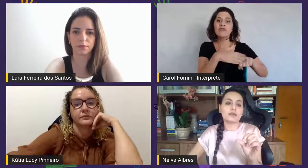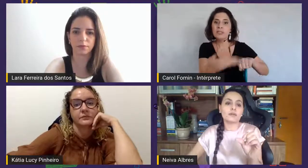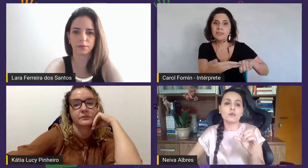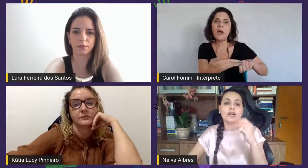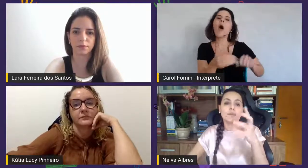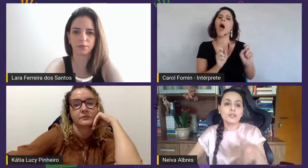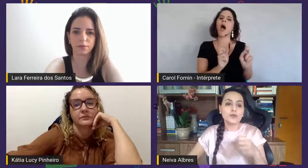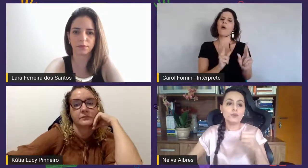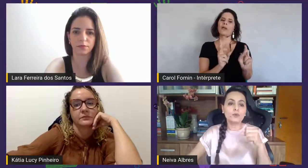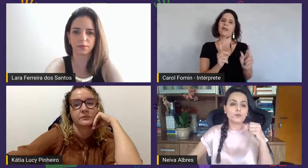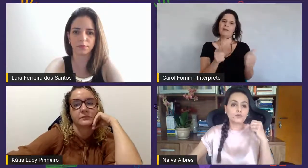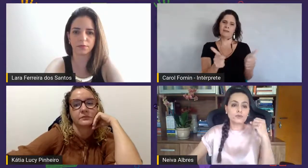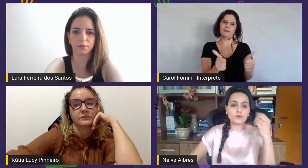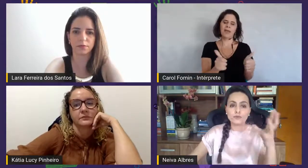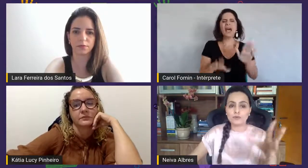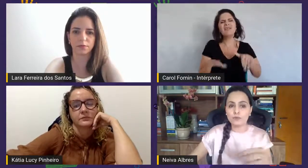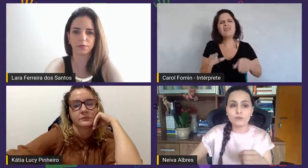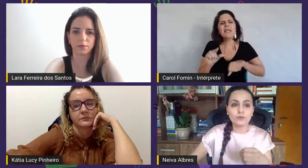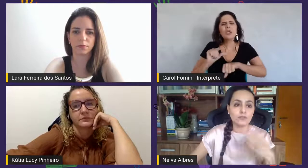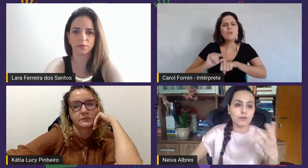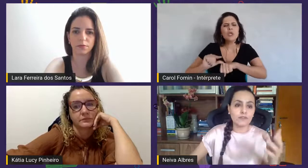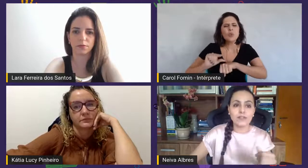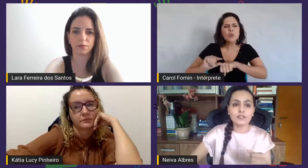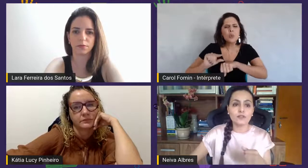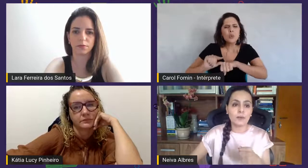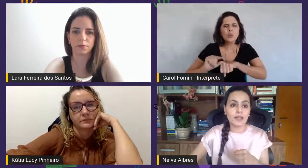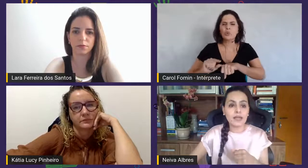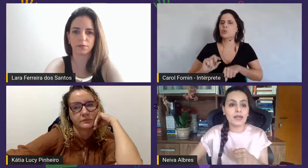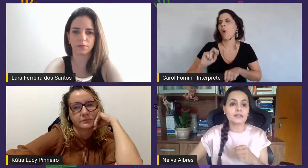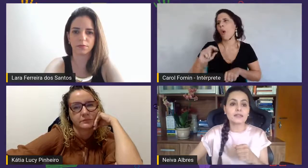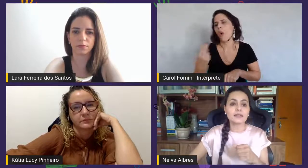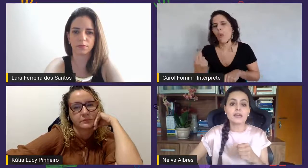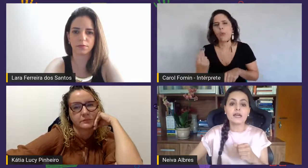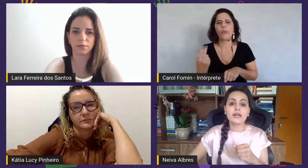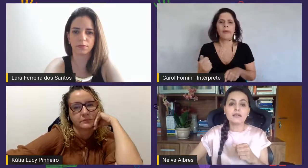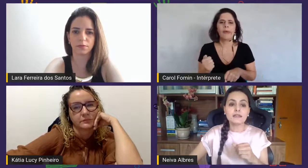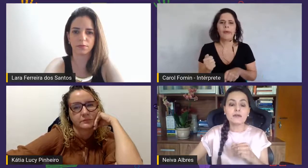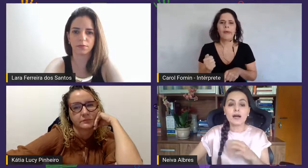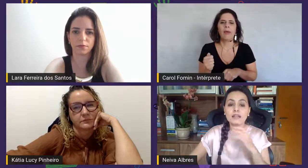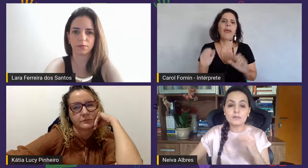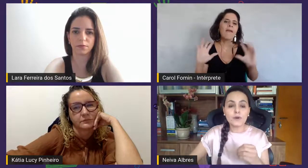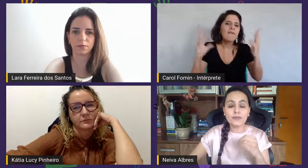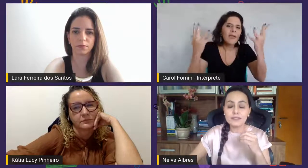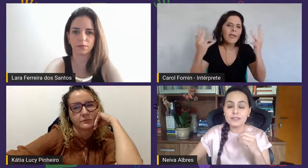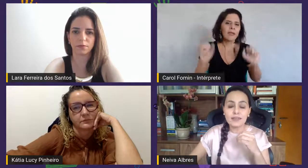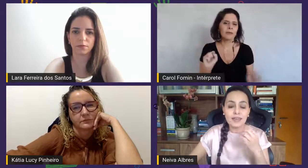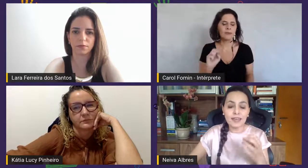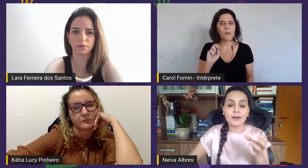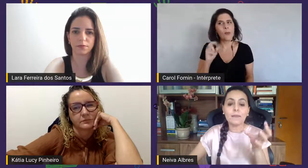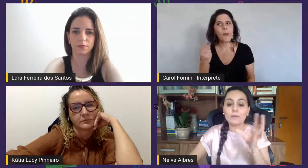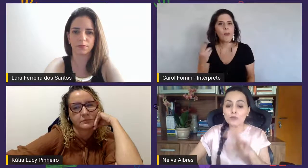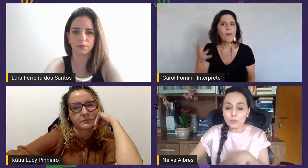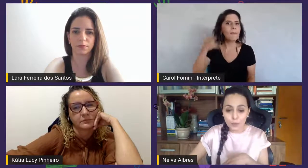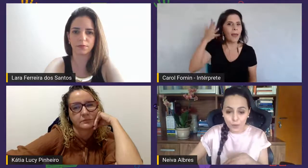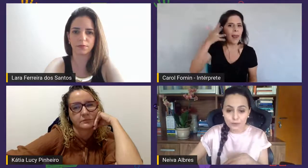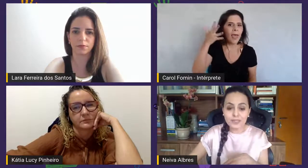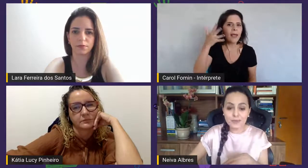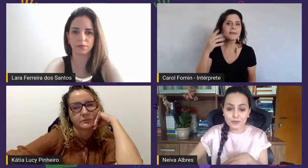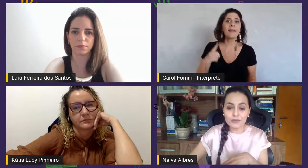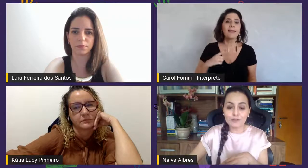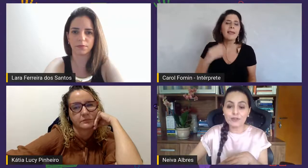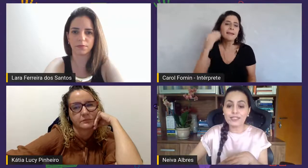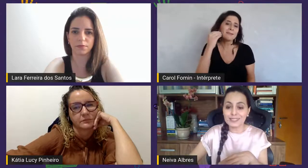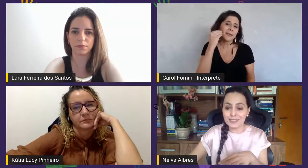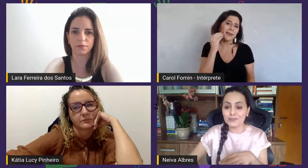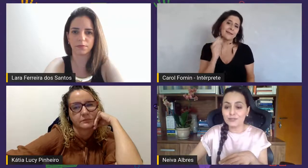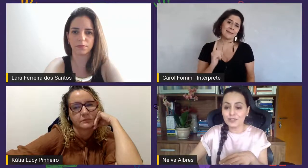Por exemplo, mini cursos, um curso, um evento, uma palestra. Então, a resposta é muito pouco,